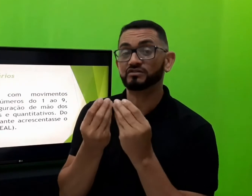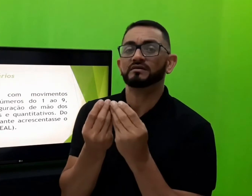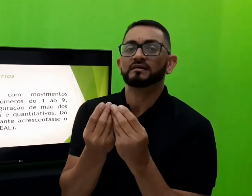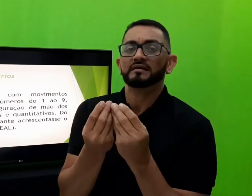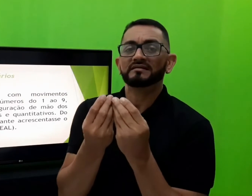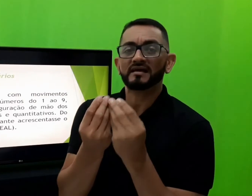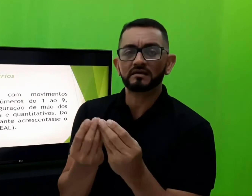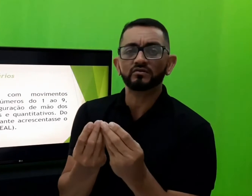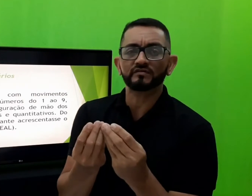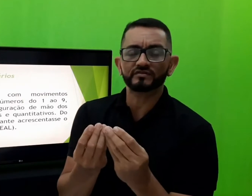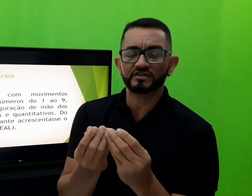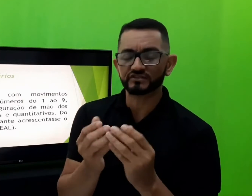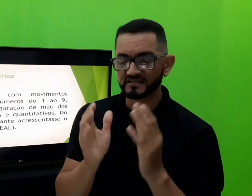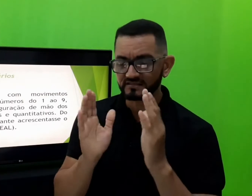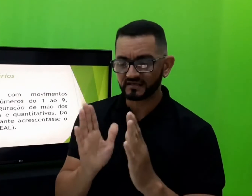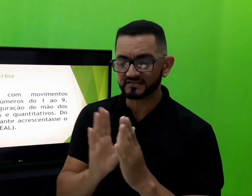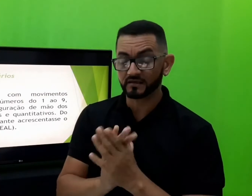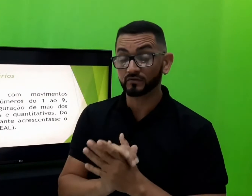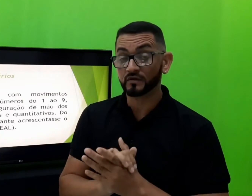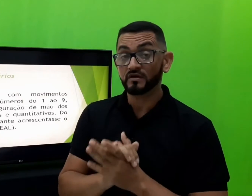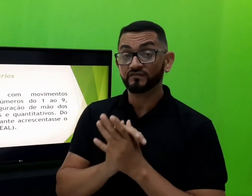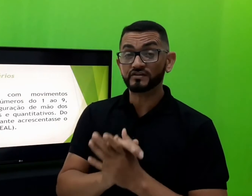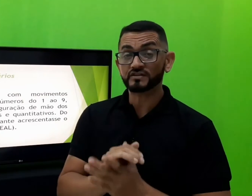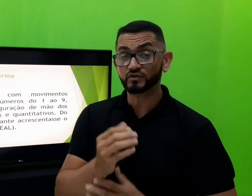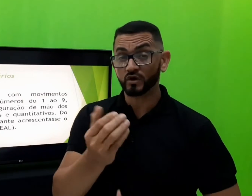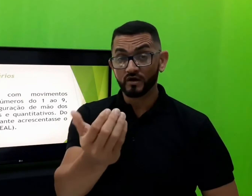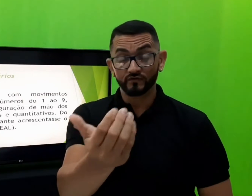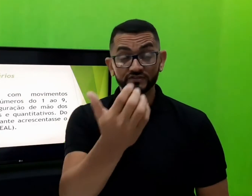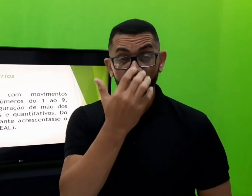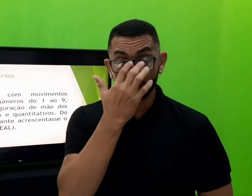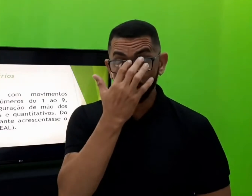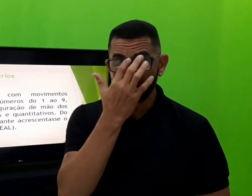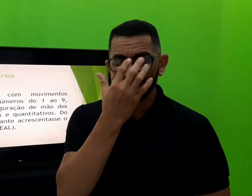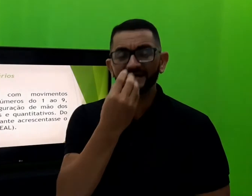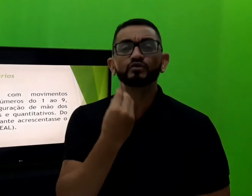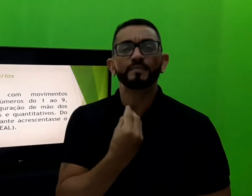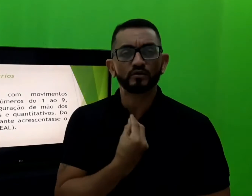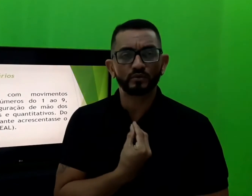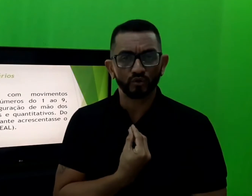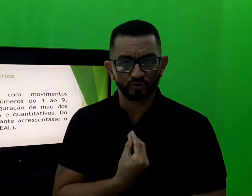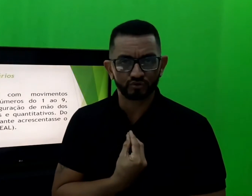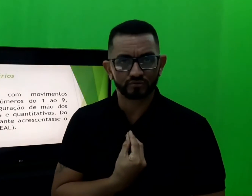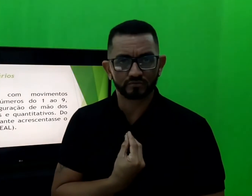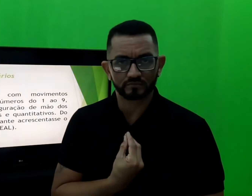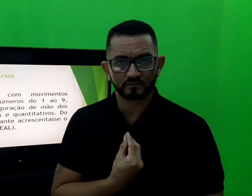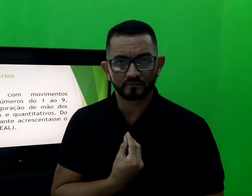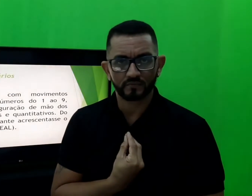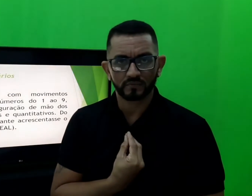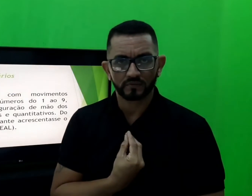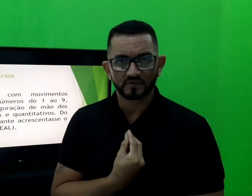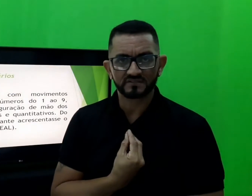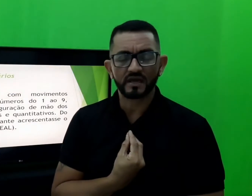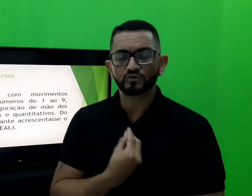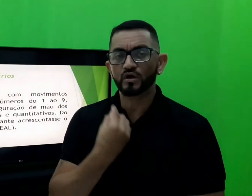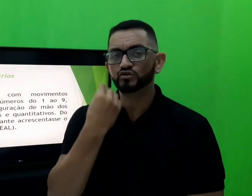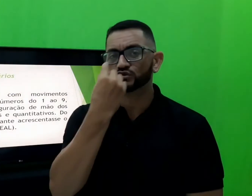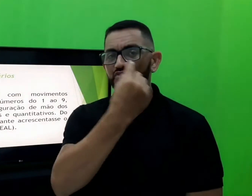parte daquilo que você está sinalizando. Veja só, você está olhando para o meu rosto. certo? Eu estou